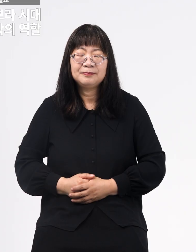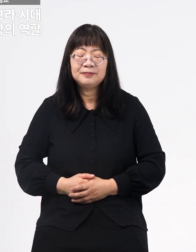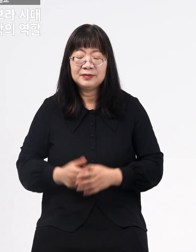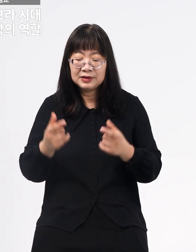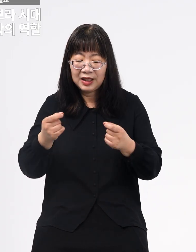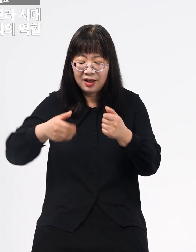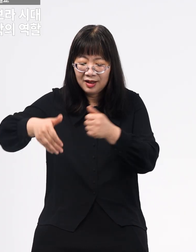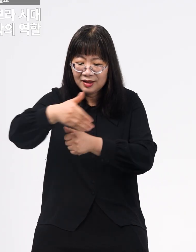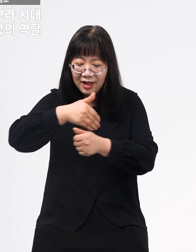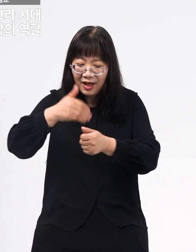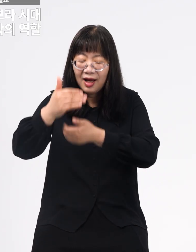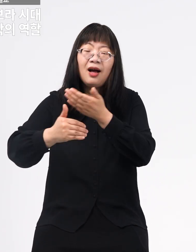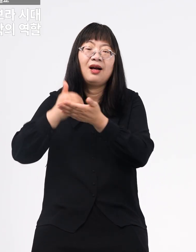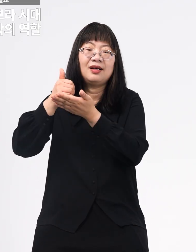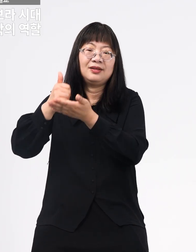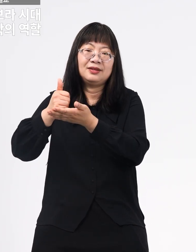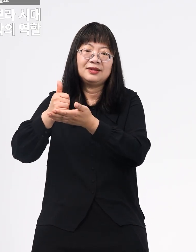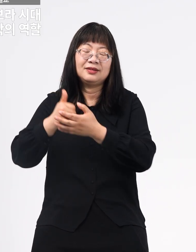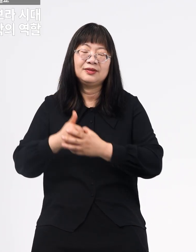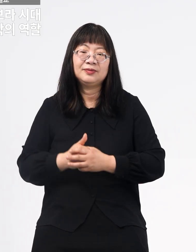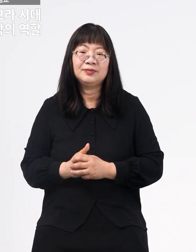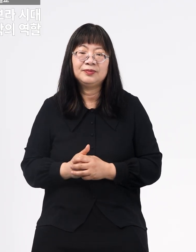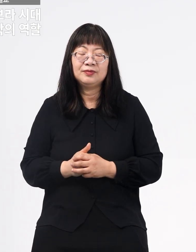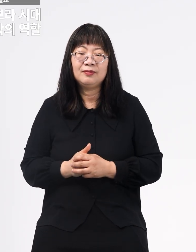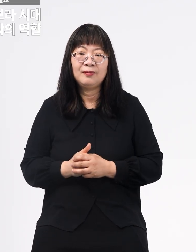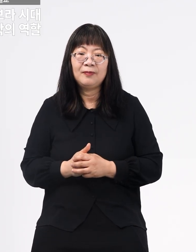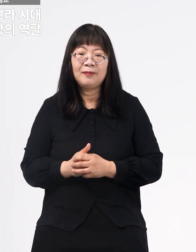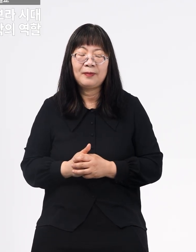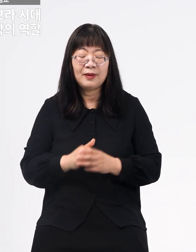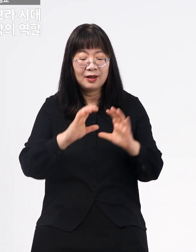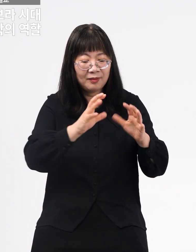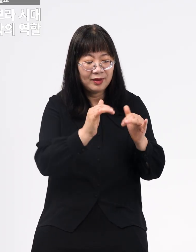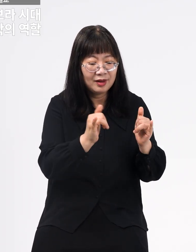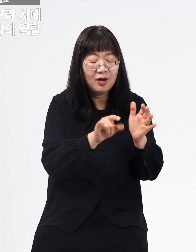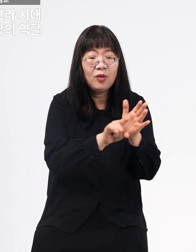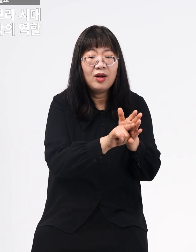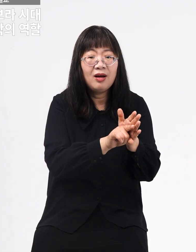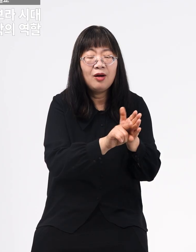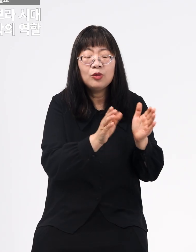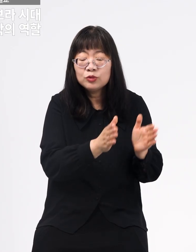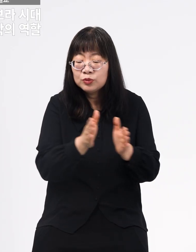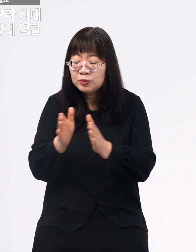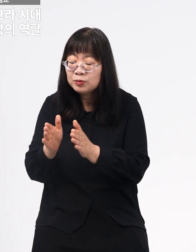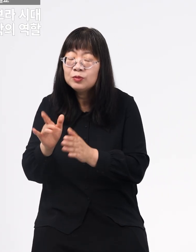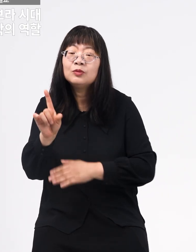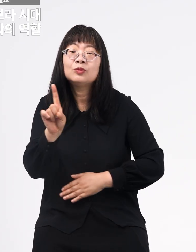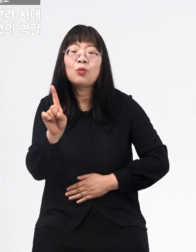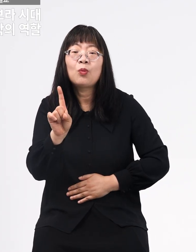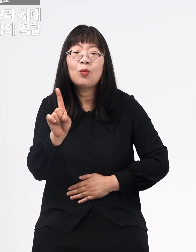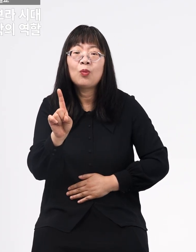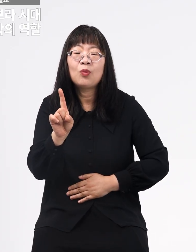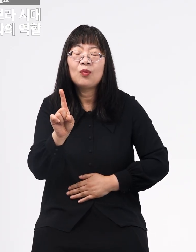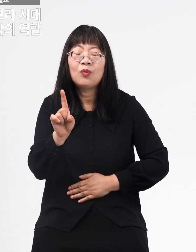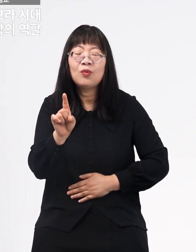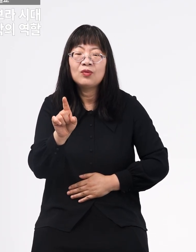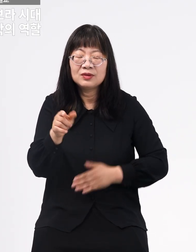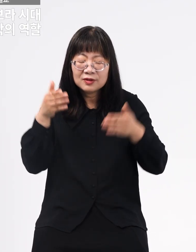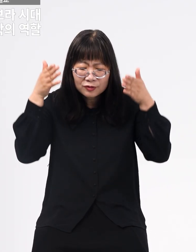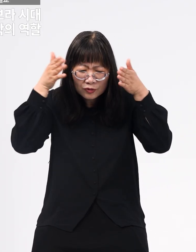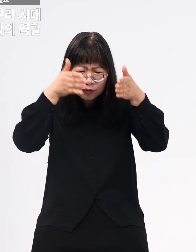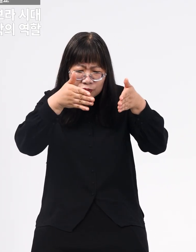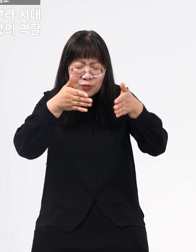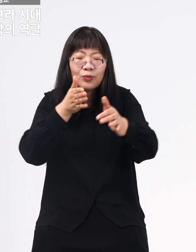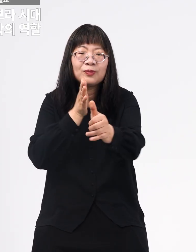이런 상황에 하나님은 그 백성들을 위해서 뭘 준비하시는가? 거기에 주목해야